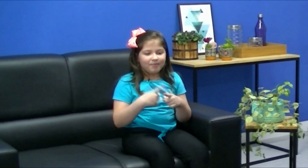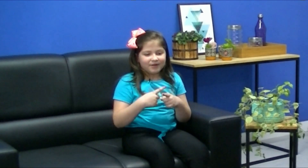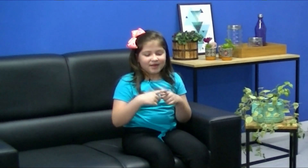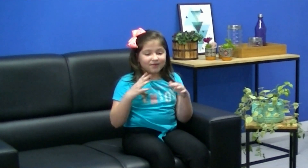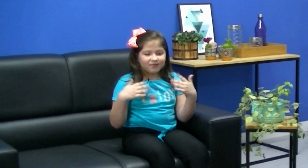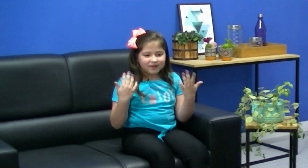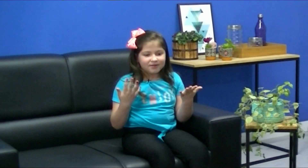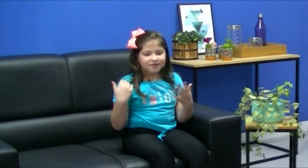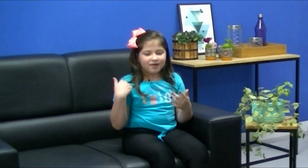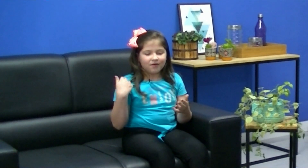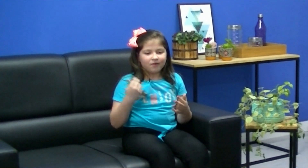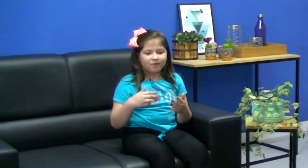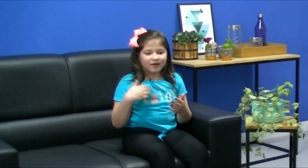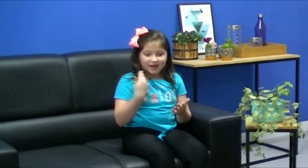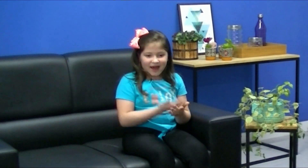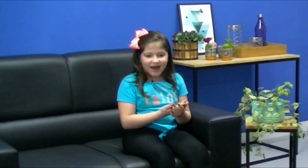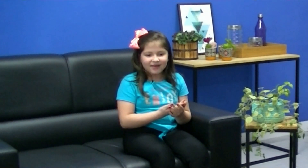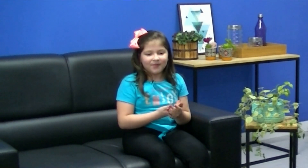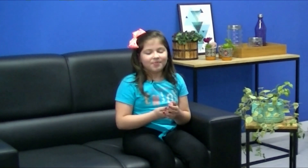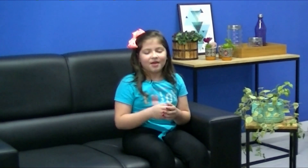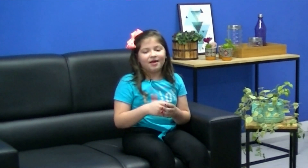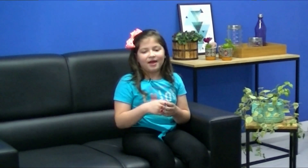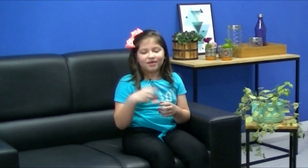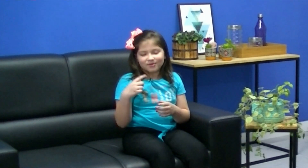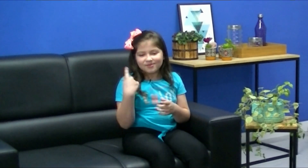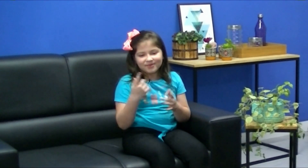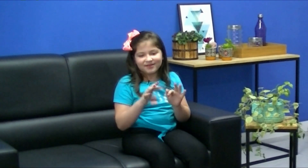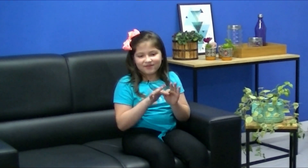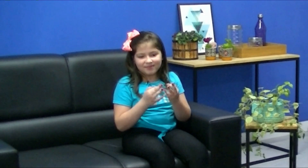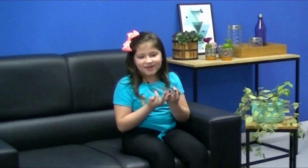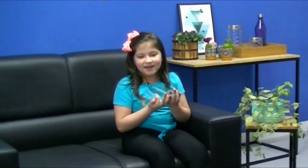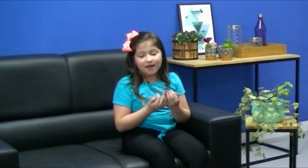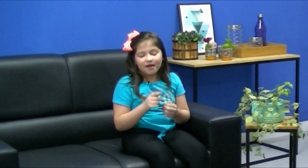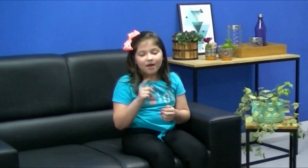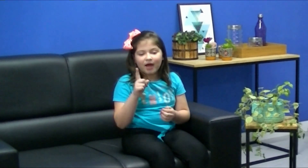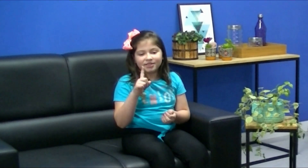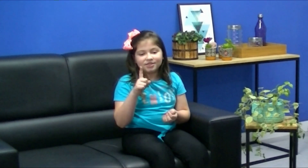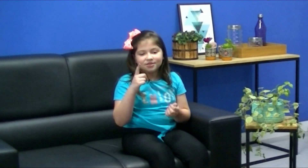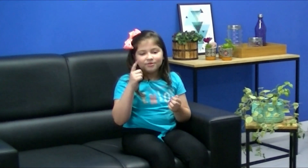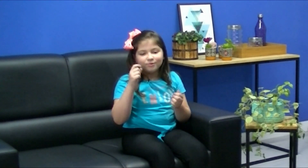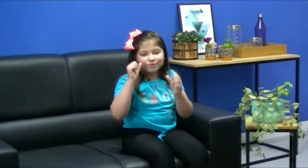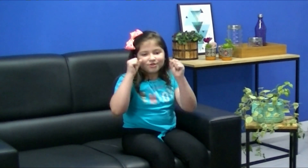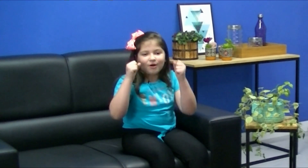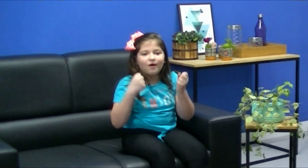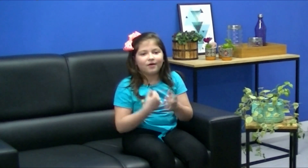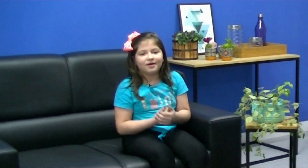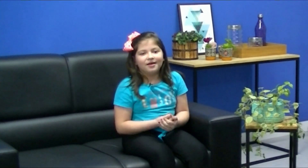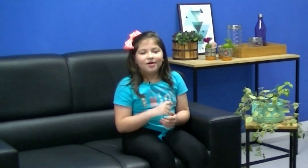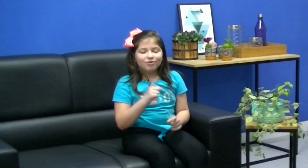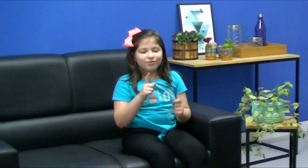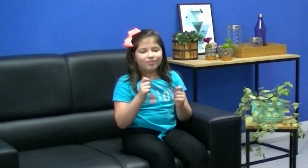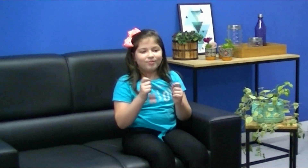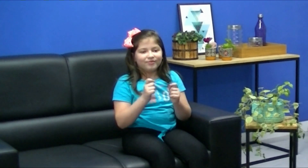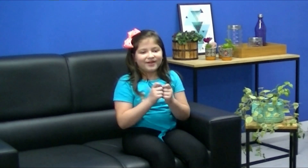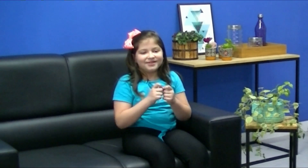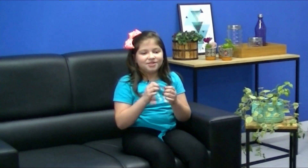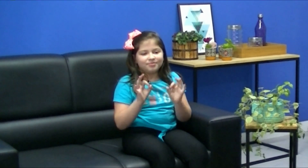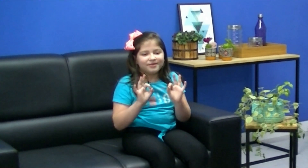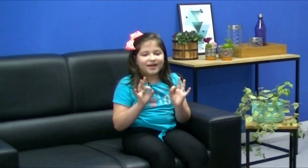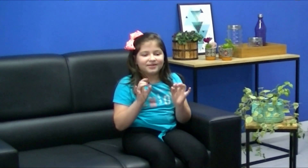porque quando eu caio, todo mundo da família, a gente não chora, não faz tipo nada,